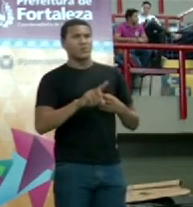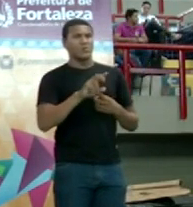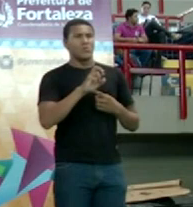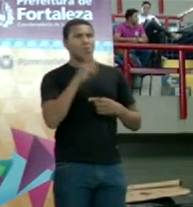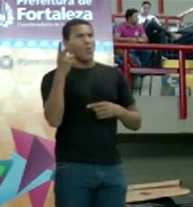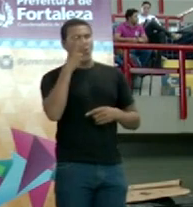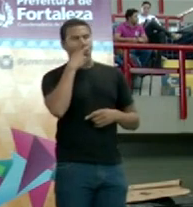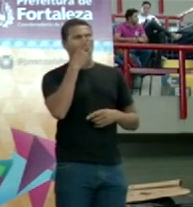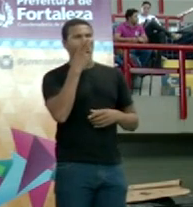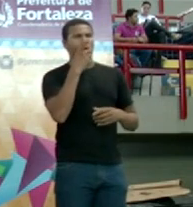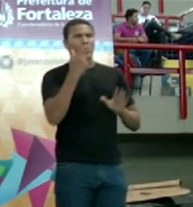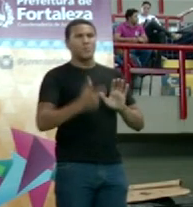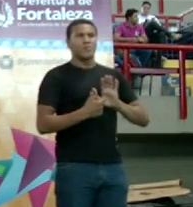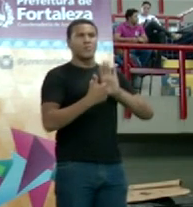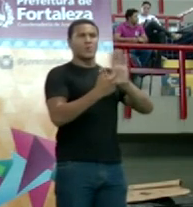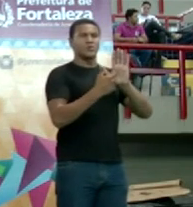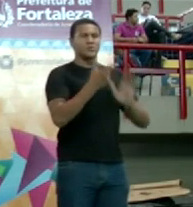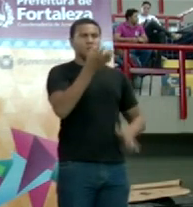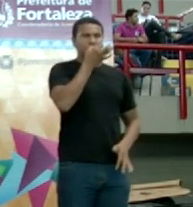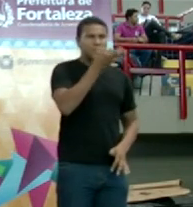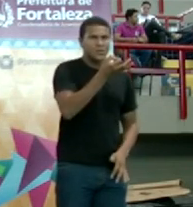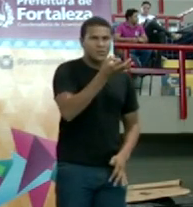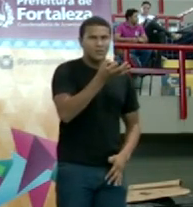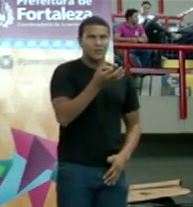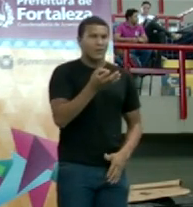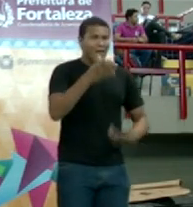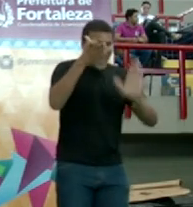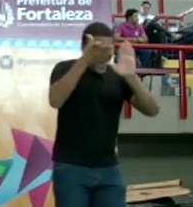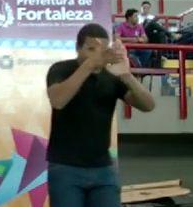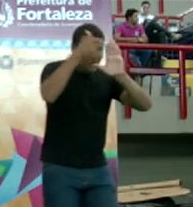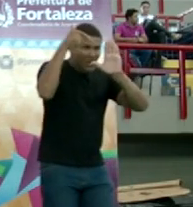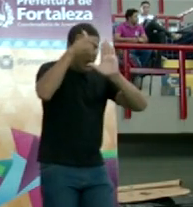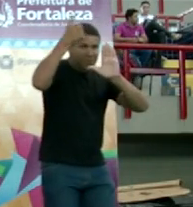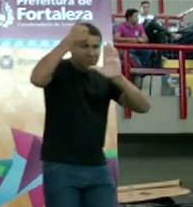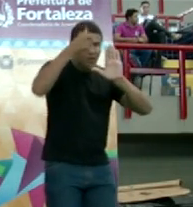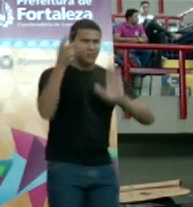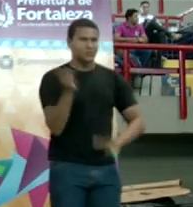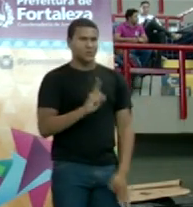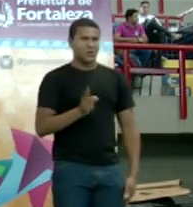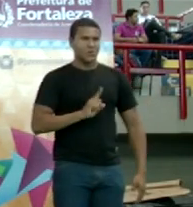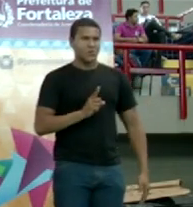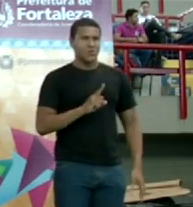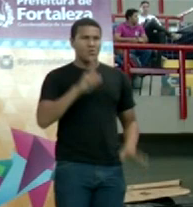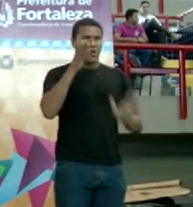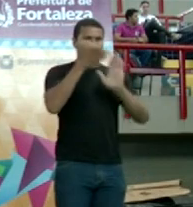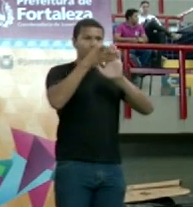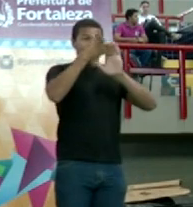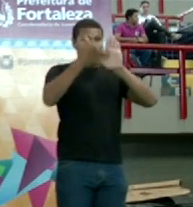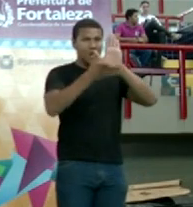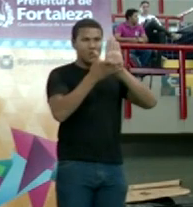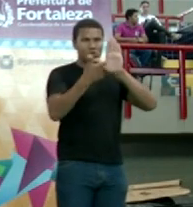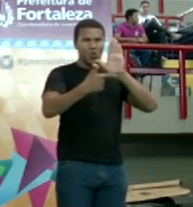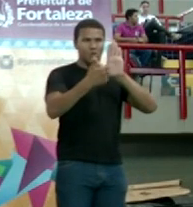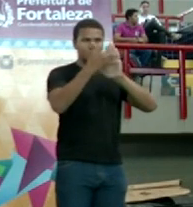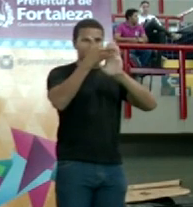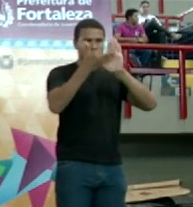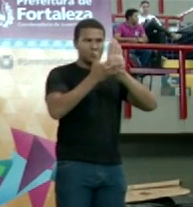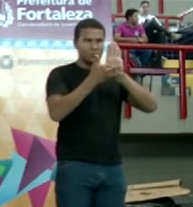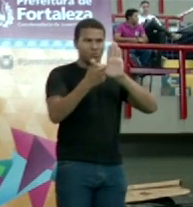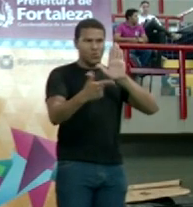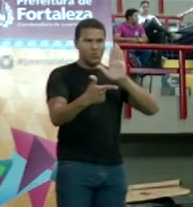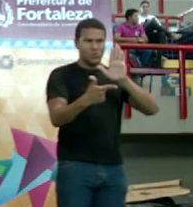se posicionando, não faça isso na introdução. se posicionando, explicitando, você vai